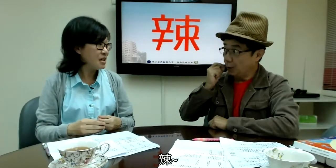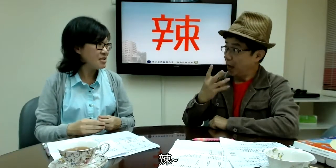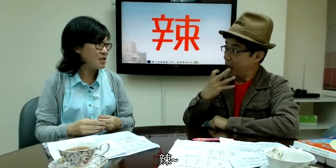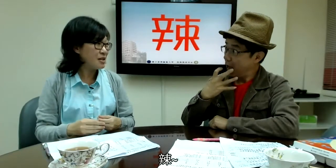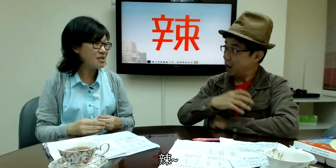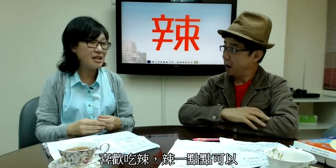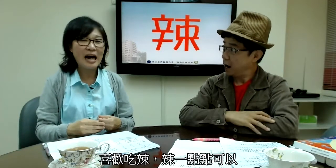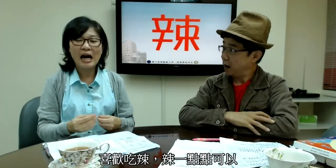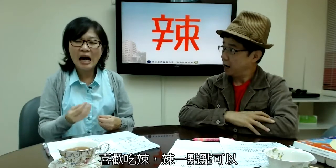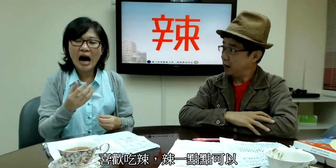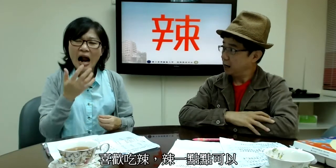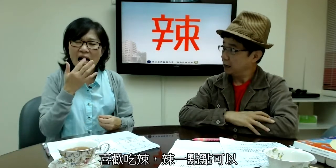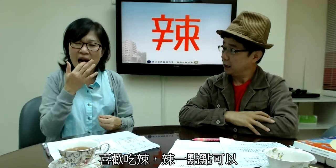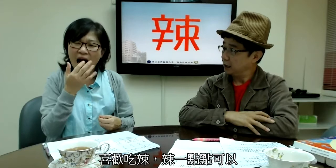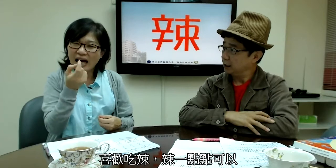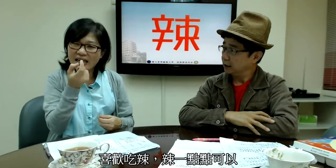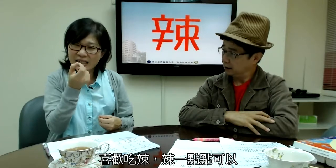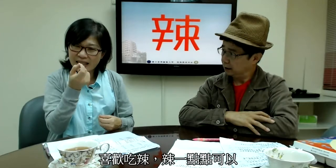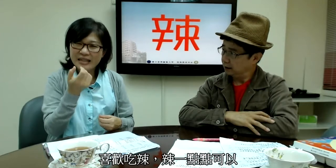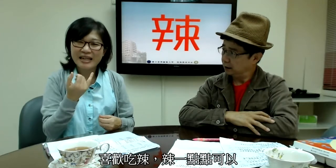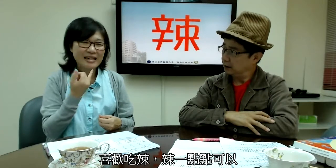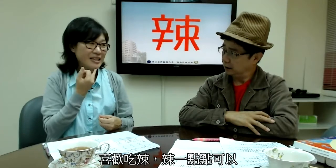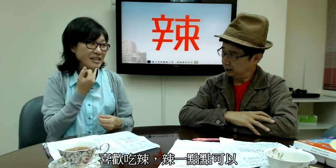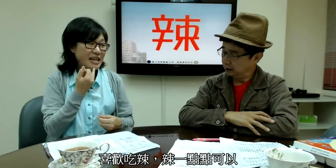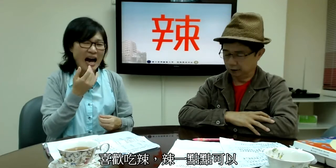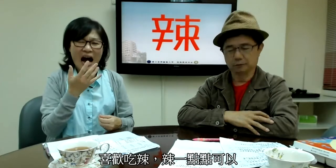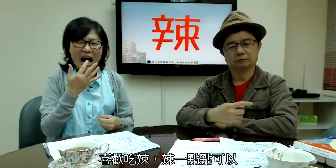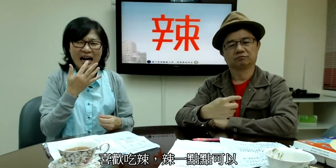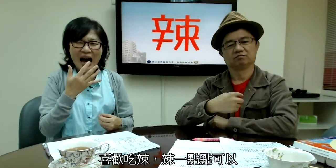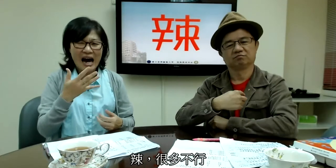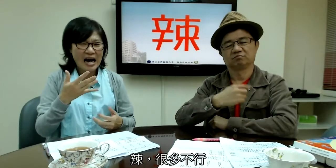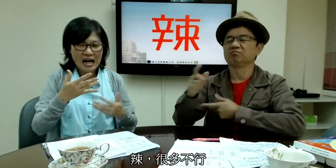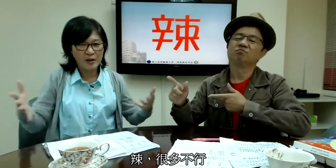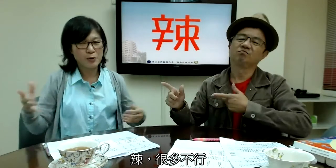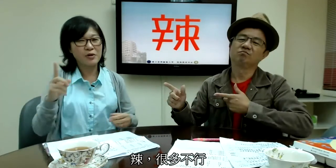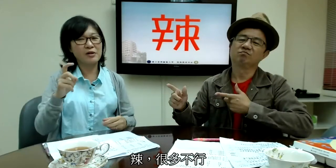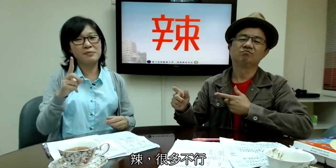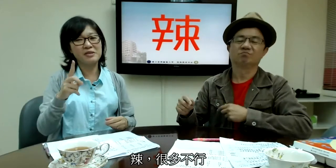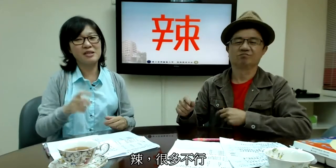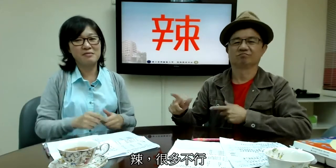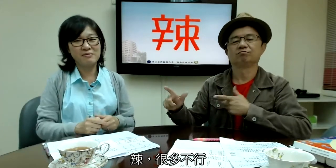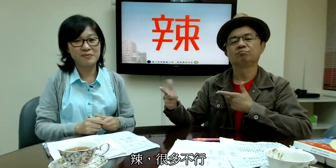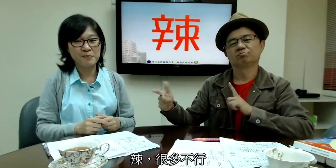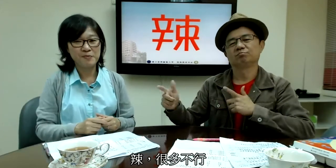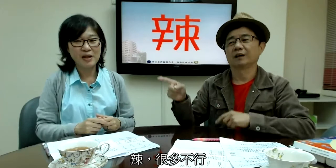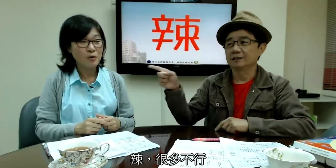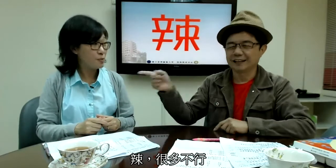喜欢吃辣，辣一点点可以，辣很多不行，不一